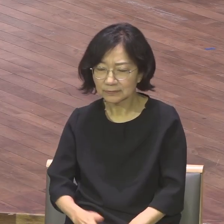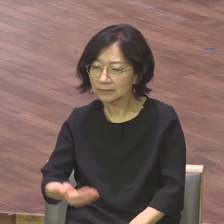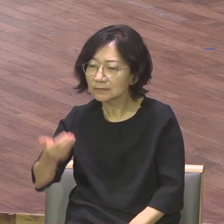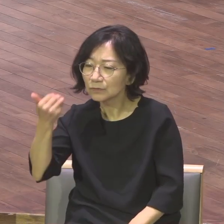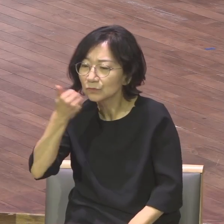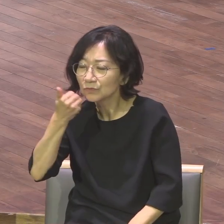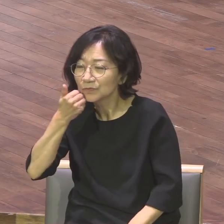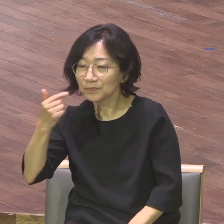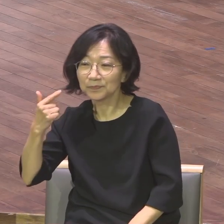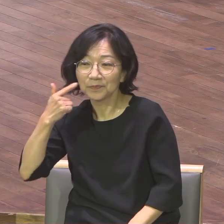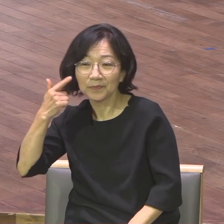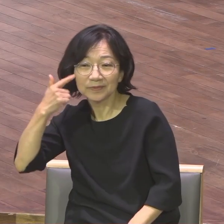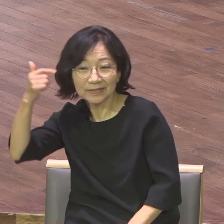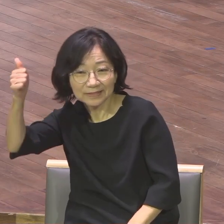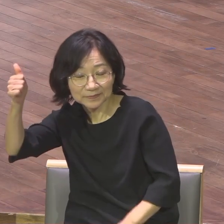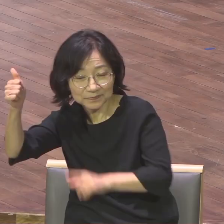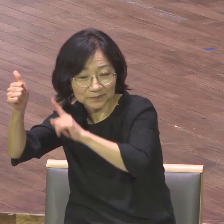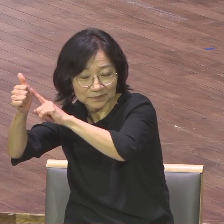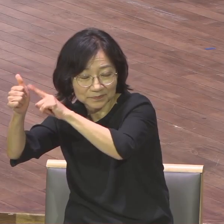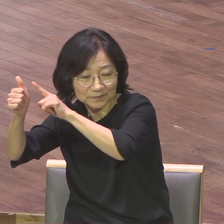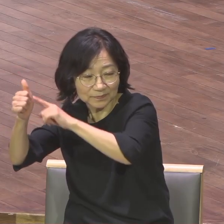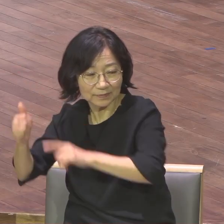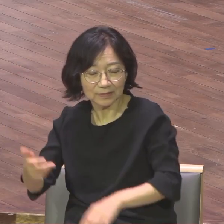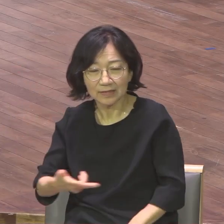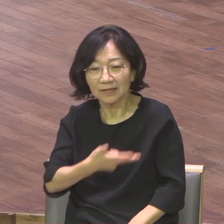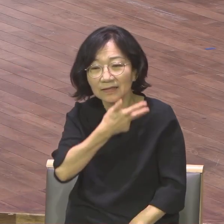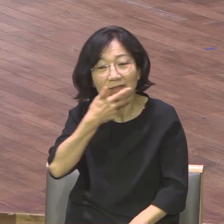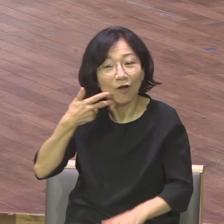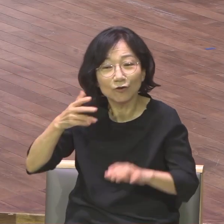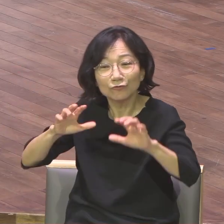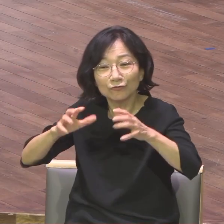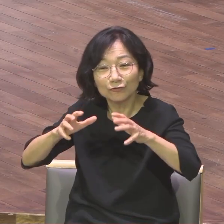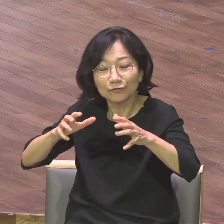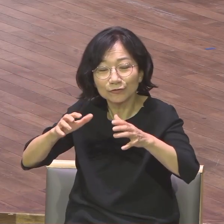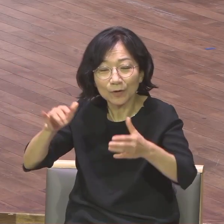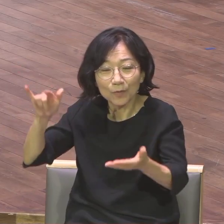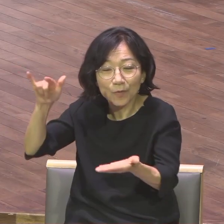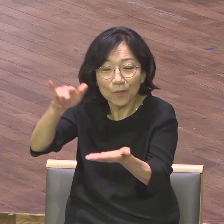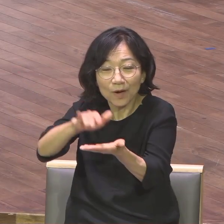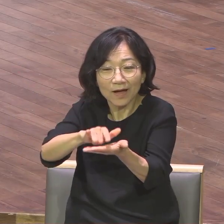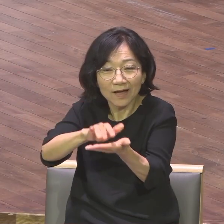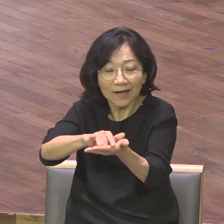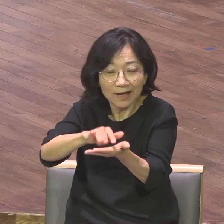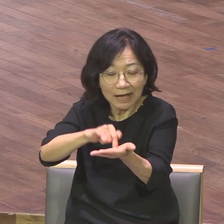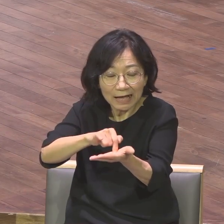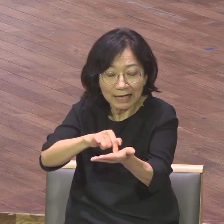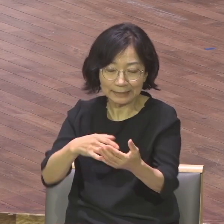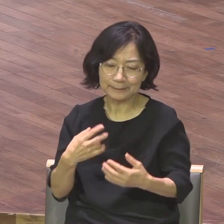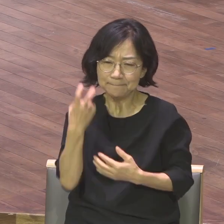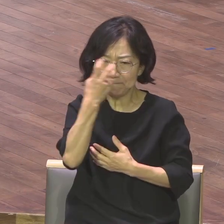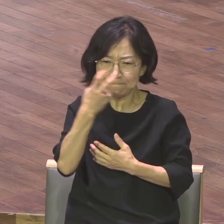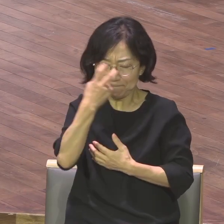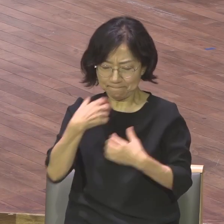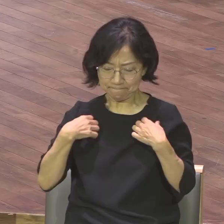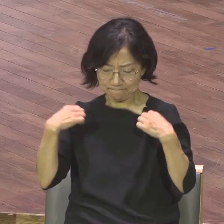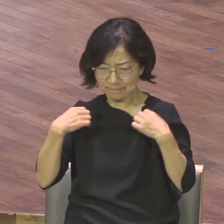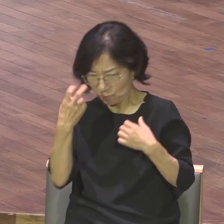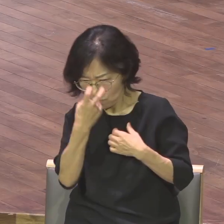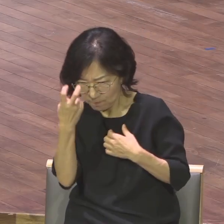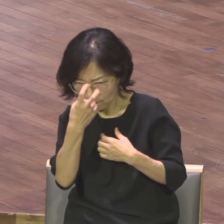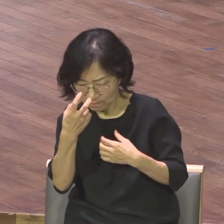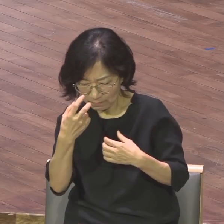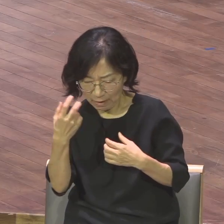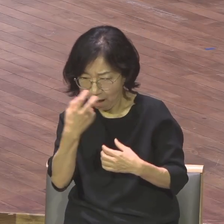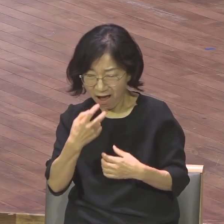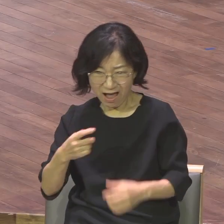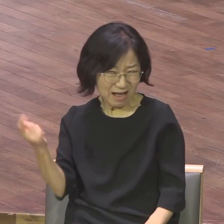목사님이 영국 런던 히드로 공항에 들어가는데 보안 검색을 받잖아요. 근데